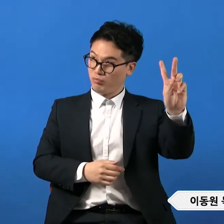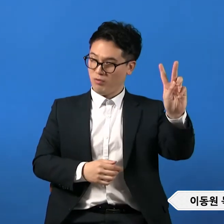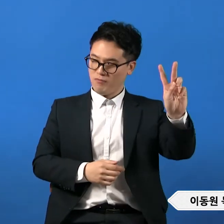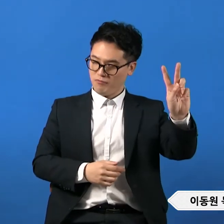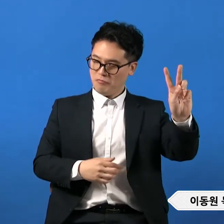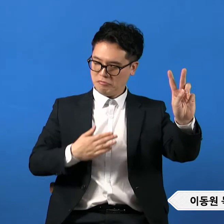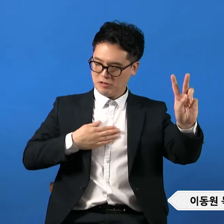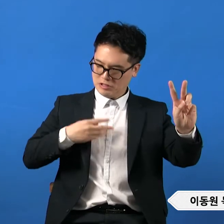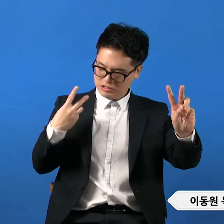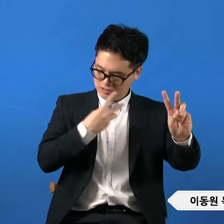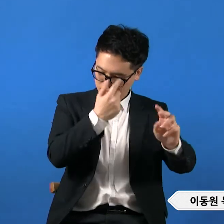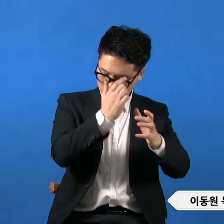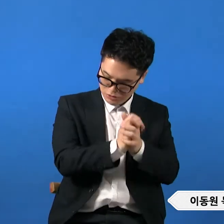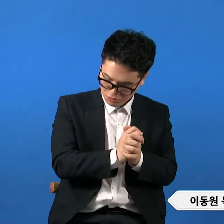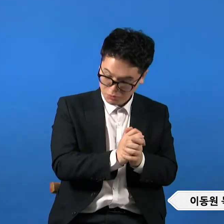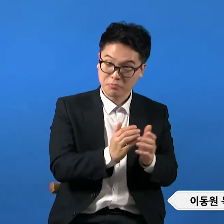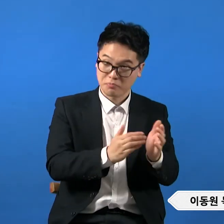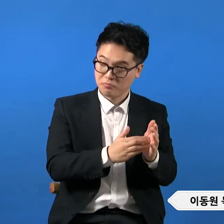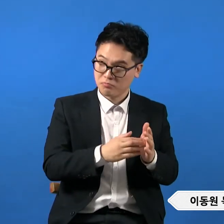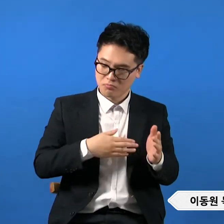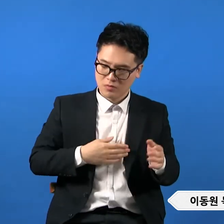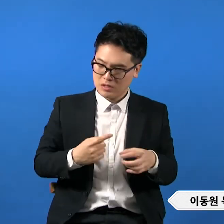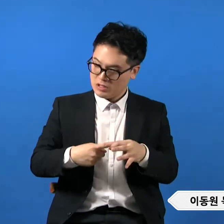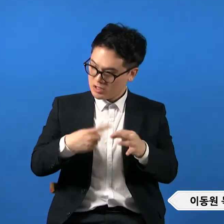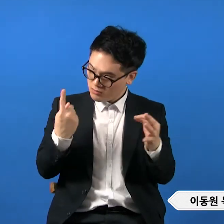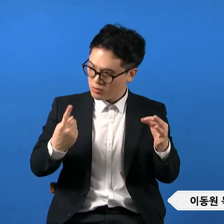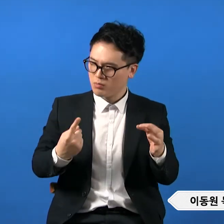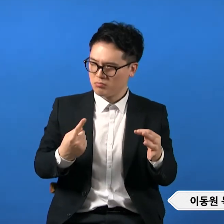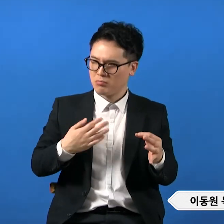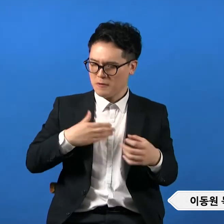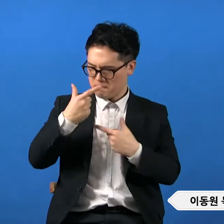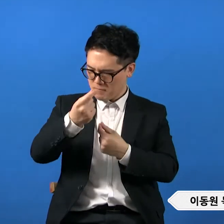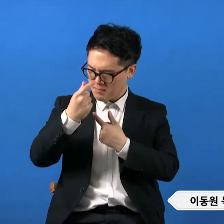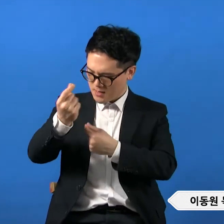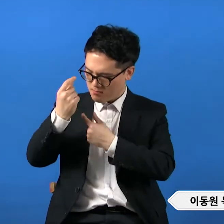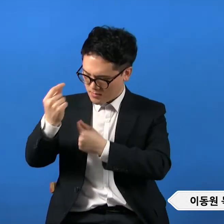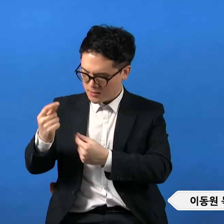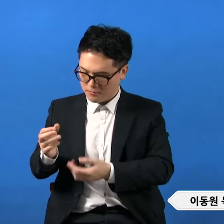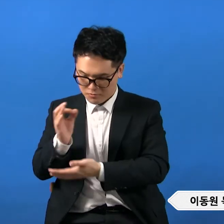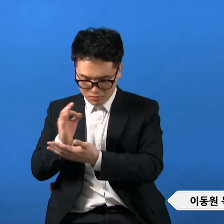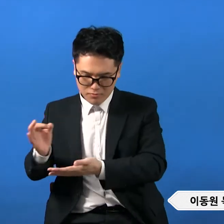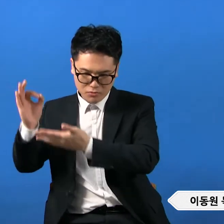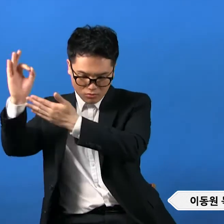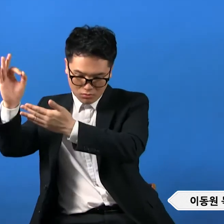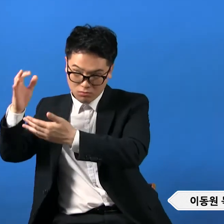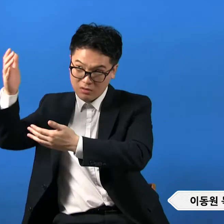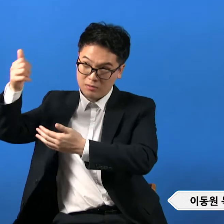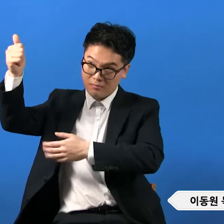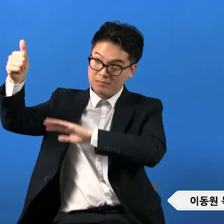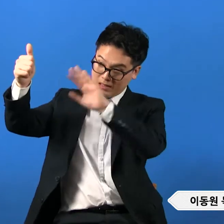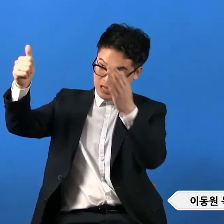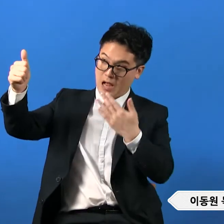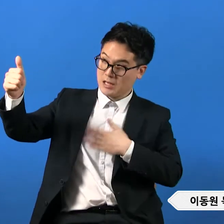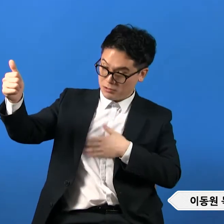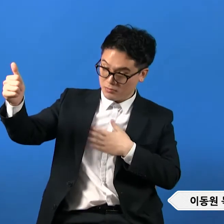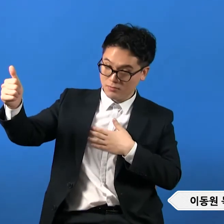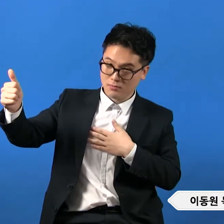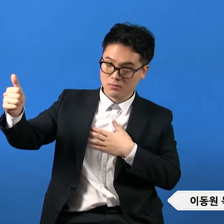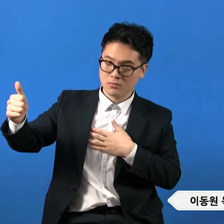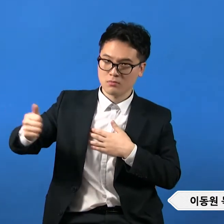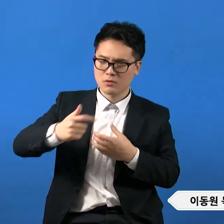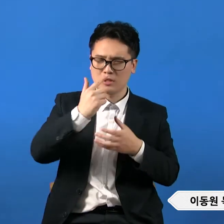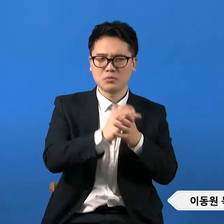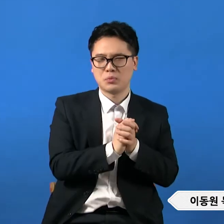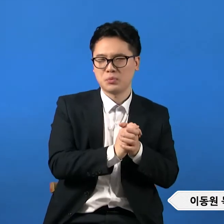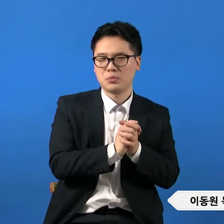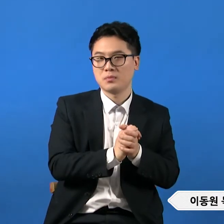했고요. 제가 11조 꼬박꼬박 냈고요. 하나님 다 아시는데. 네. 자, 이제